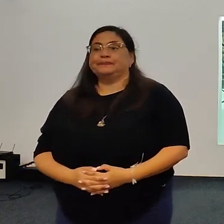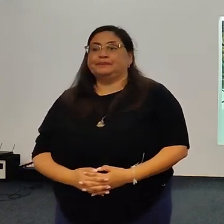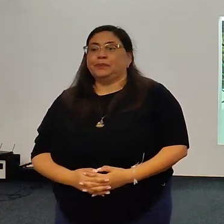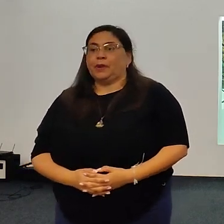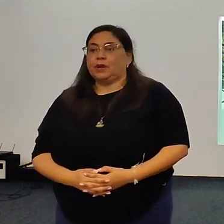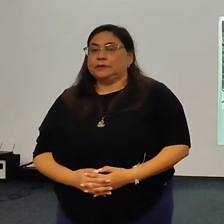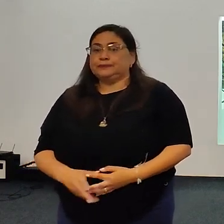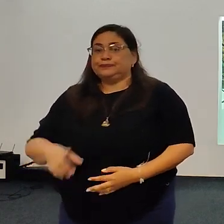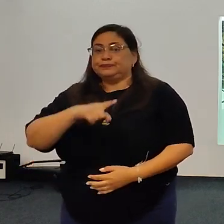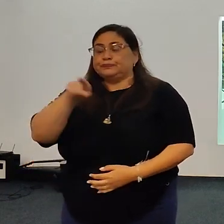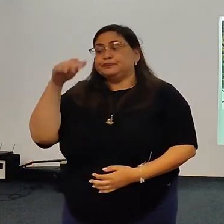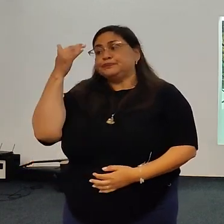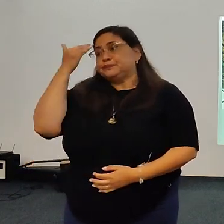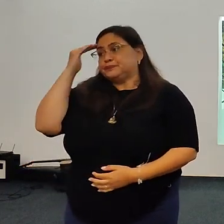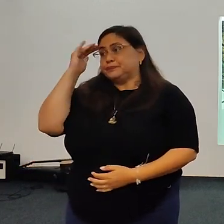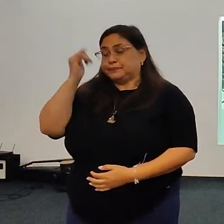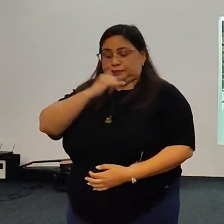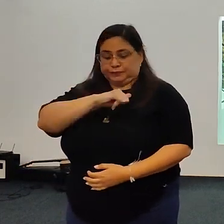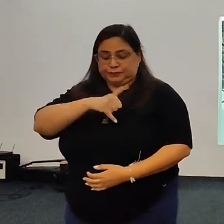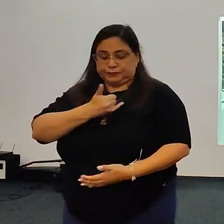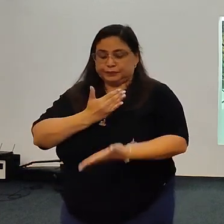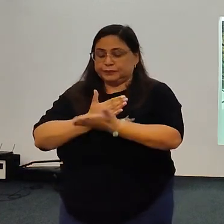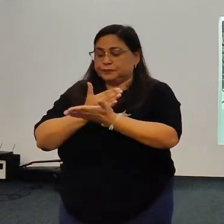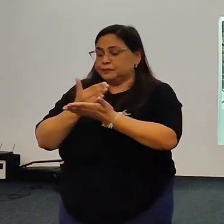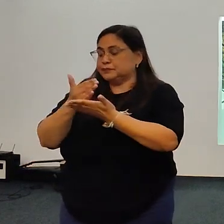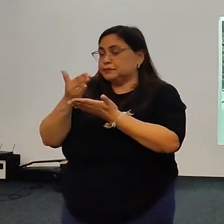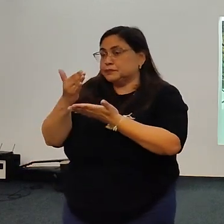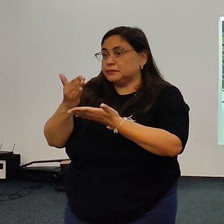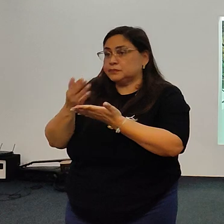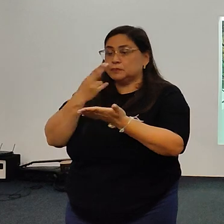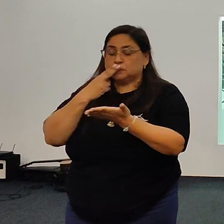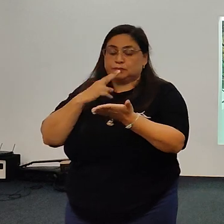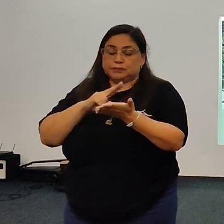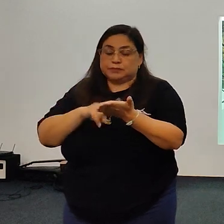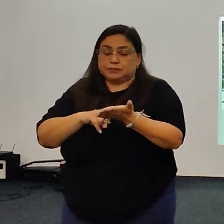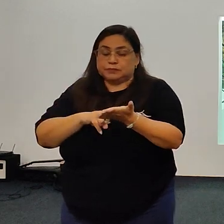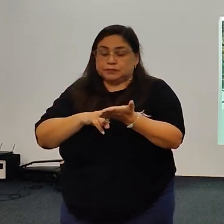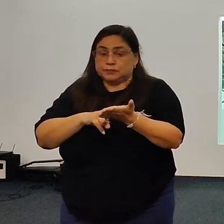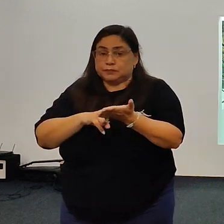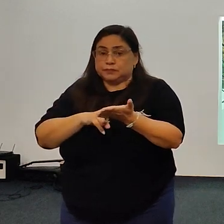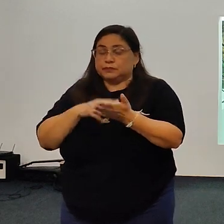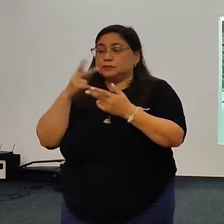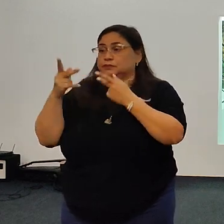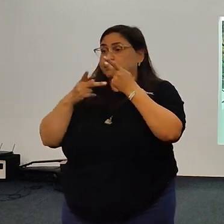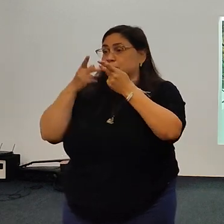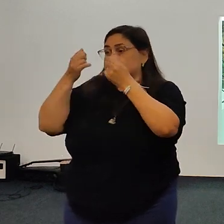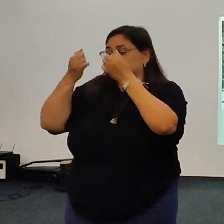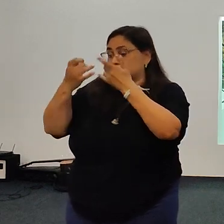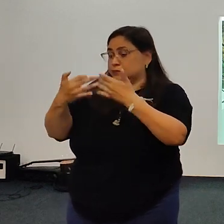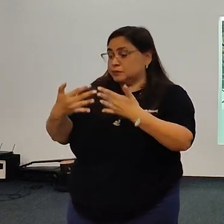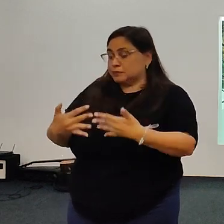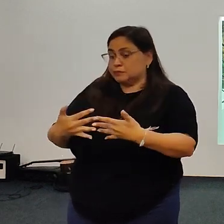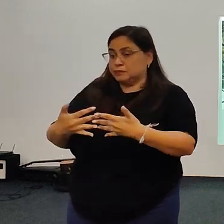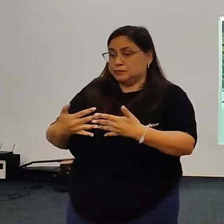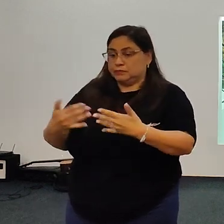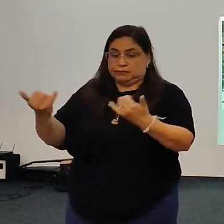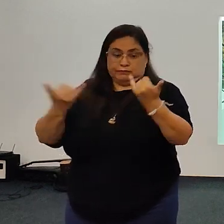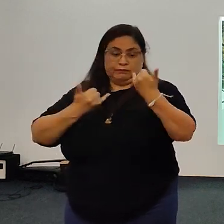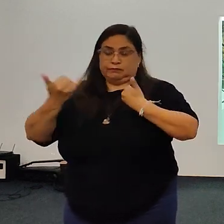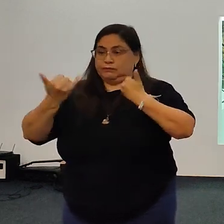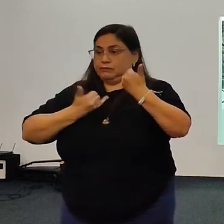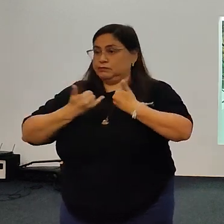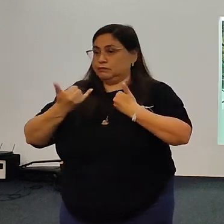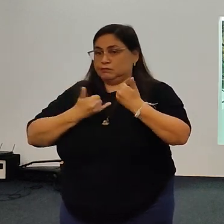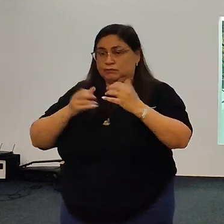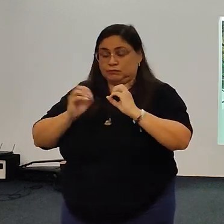Então vocês agora entendem porque João começa a sua carta dizendo: olha, o que nós estamos falando aqui ninguém nos contou, o